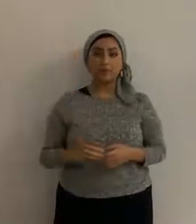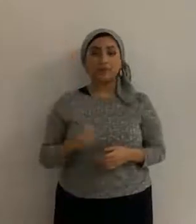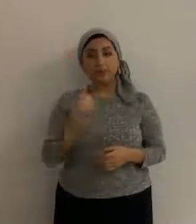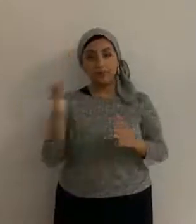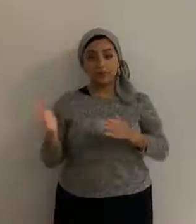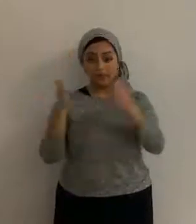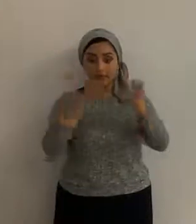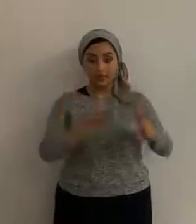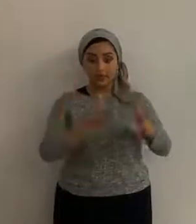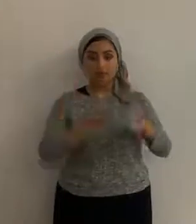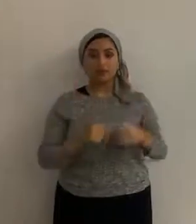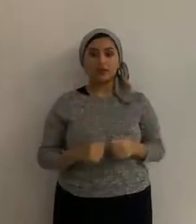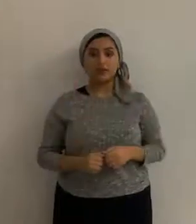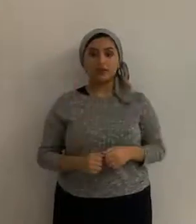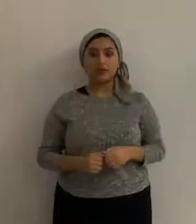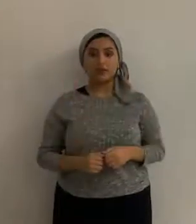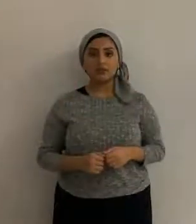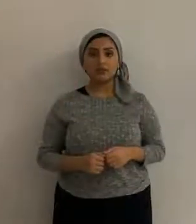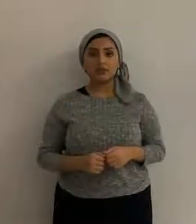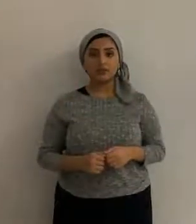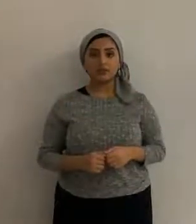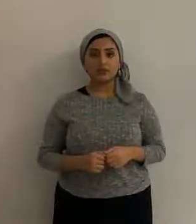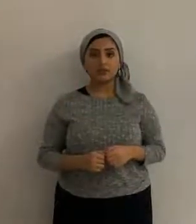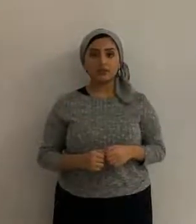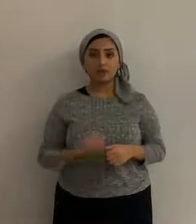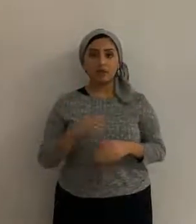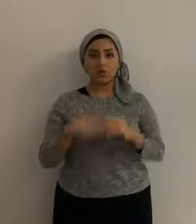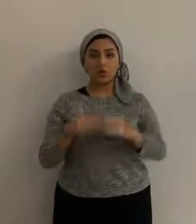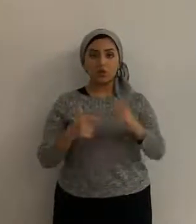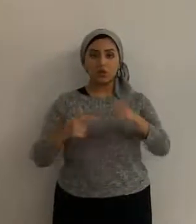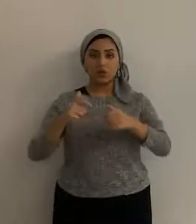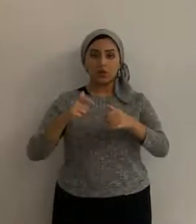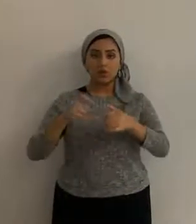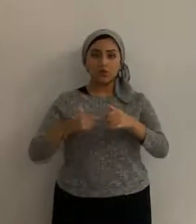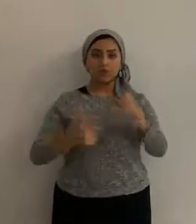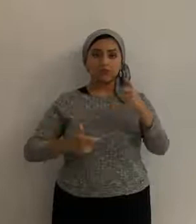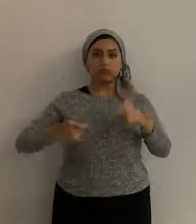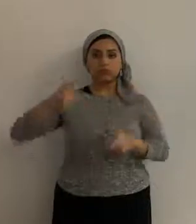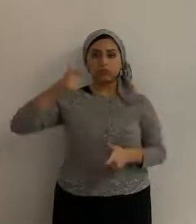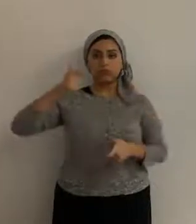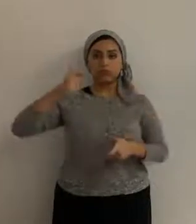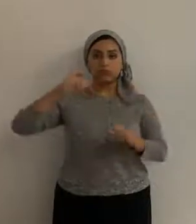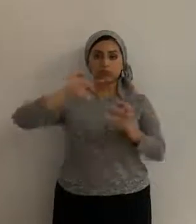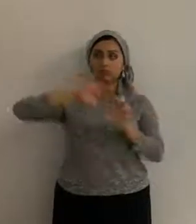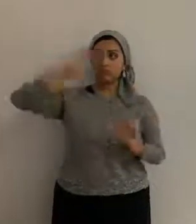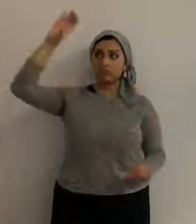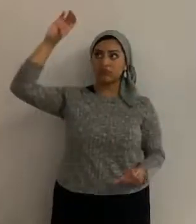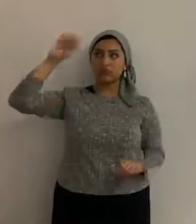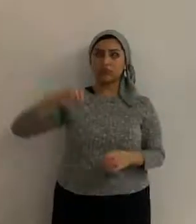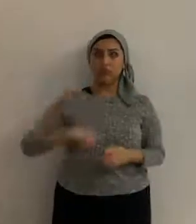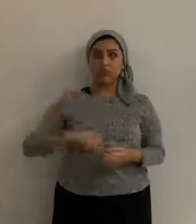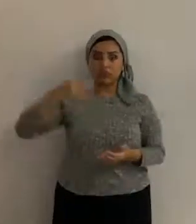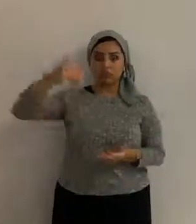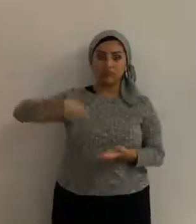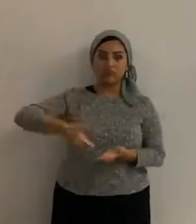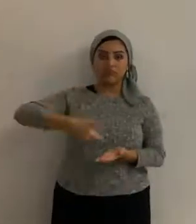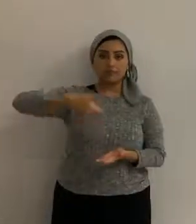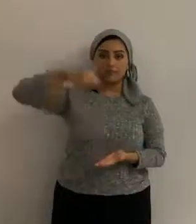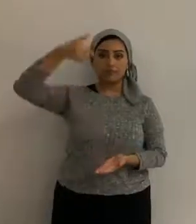es el brazo que soporta la carga, o que levanta la carga, mejor dicho. Bueno,